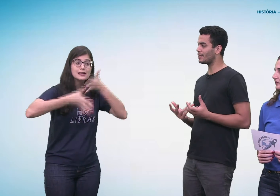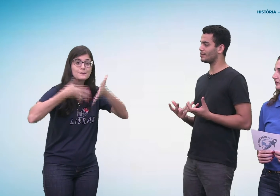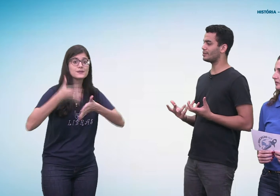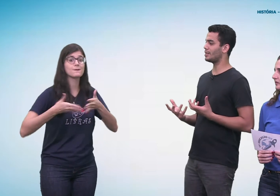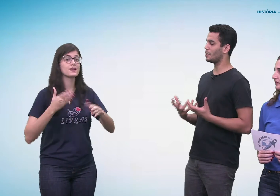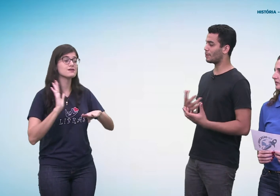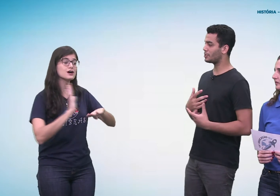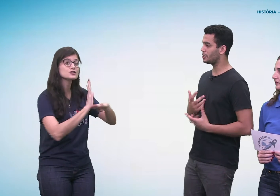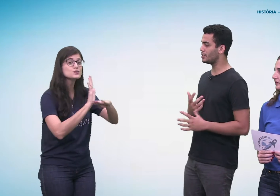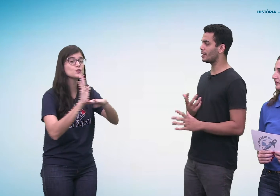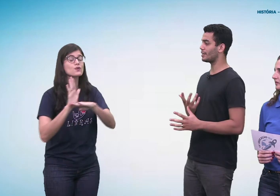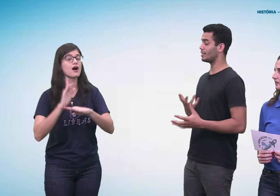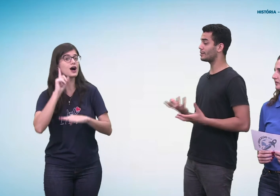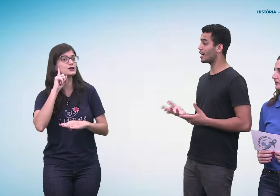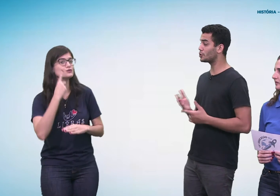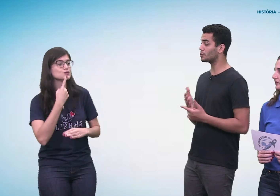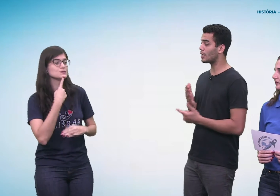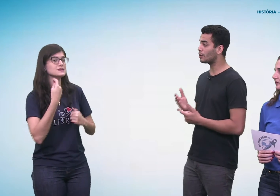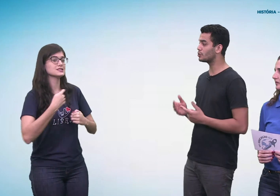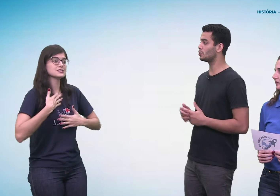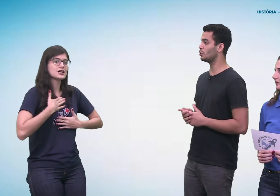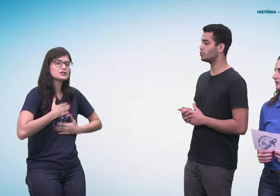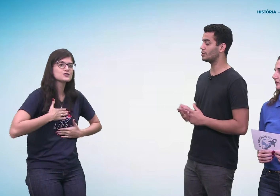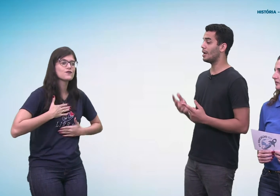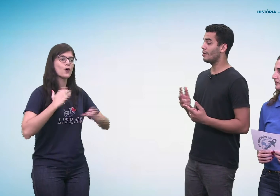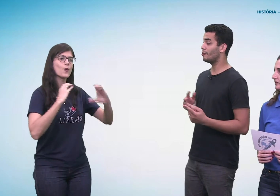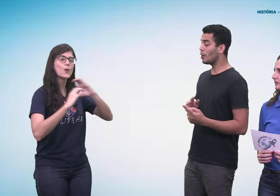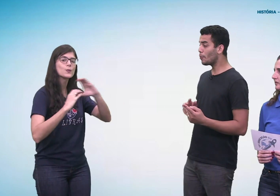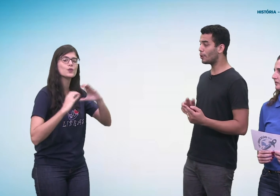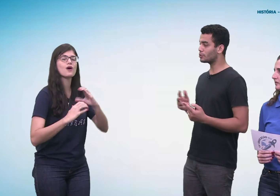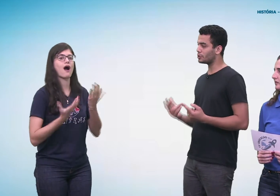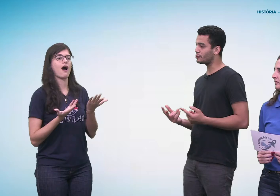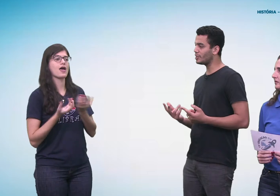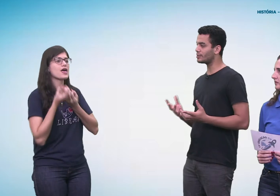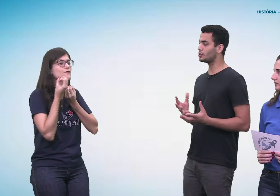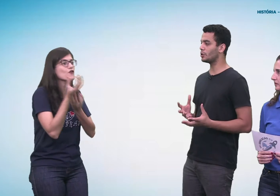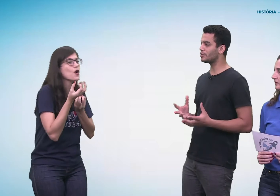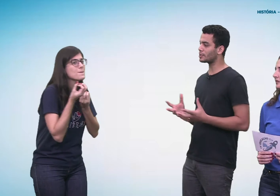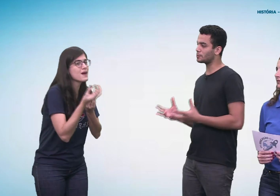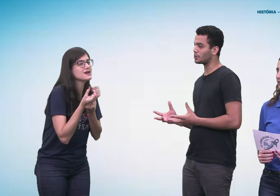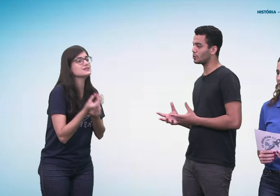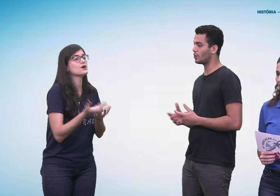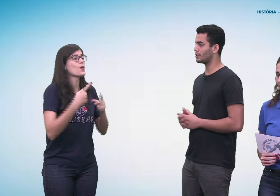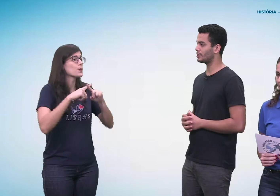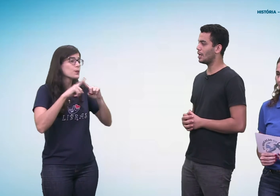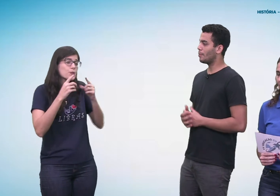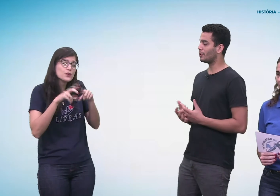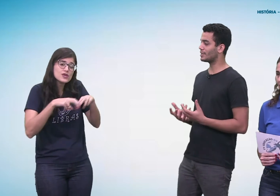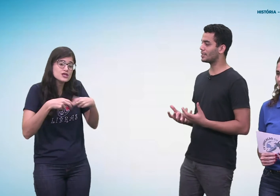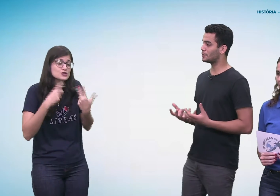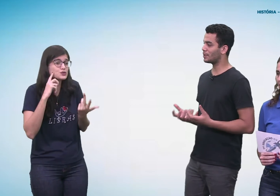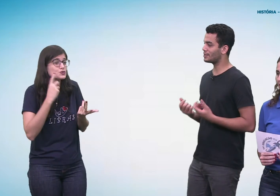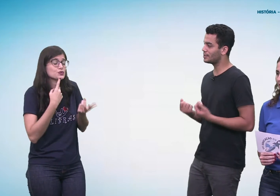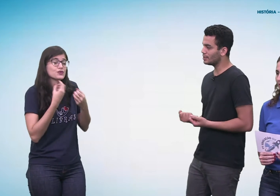perceber, ter empatia, tentar ajudar os surdos, ver o ponto de vista de outras pessoas, pois elas